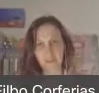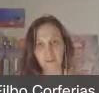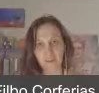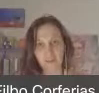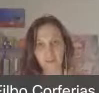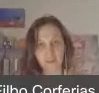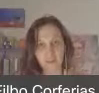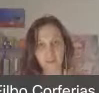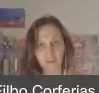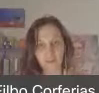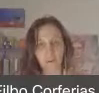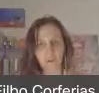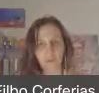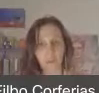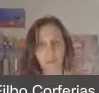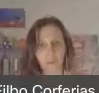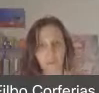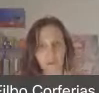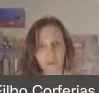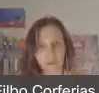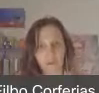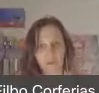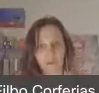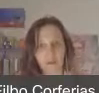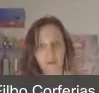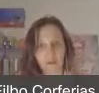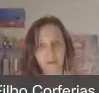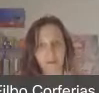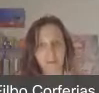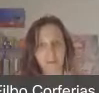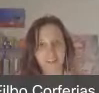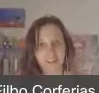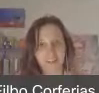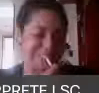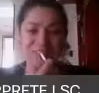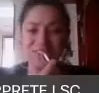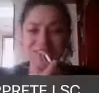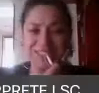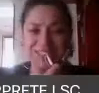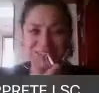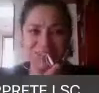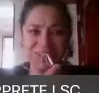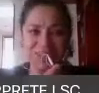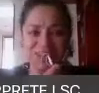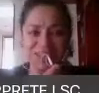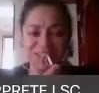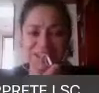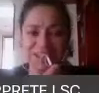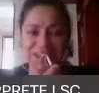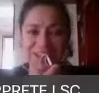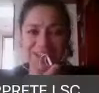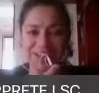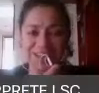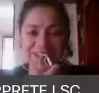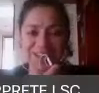Sí, te tocas como le toca quedarse a uno como muy quieto para que no O se mueva sea, tanto. trato de hacer esto, ¿sí? Trato de Eso, tener sí,